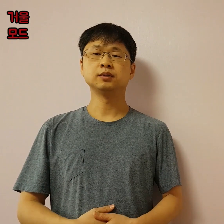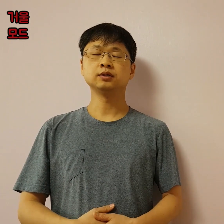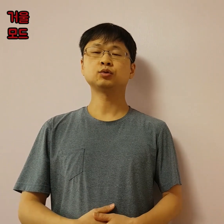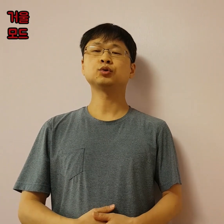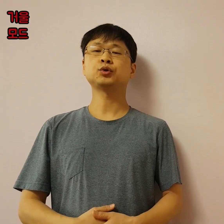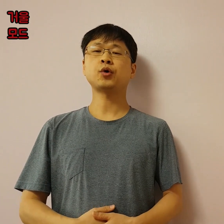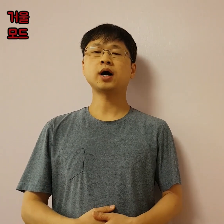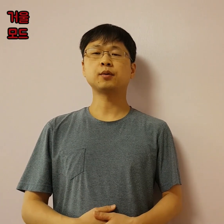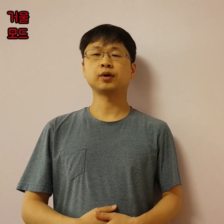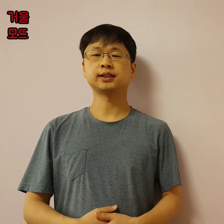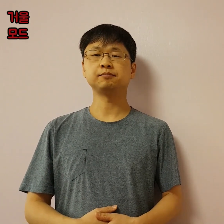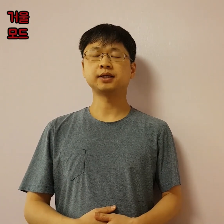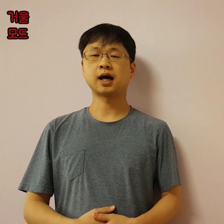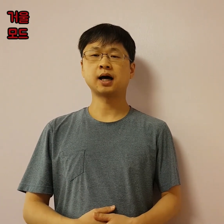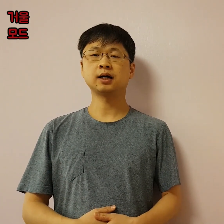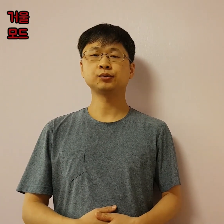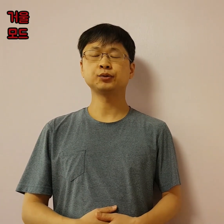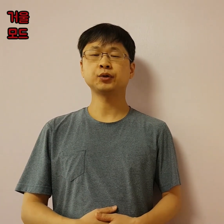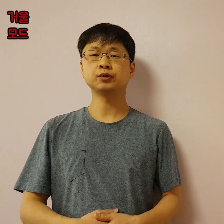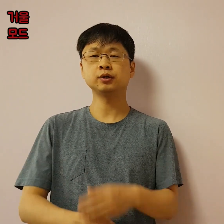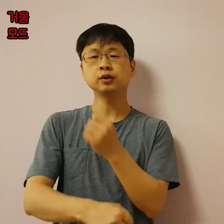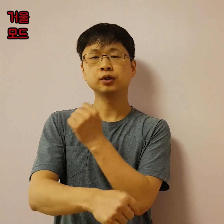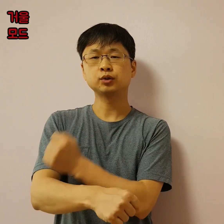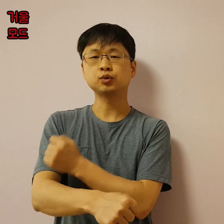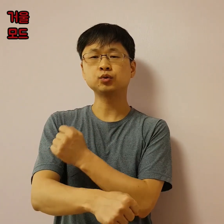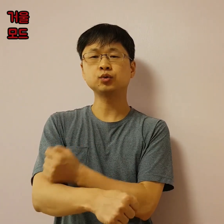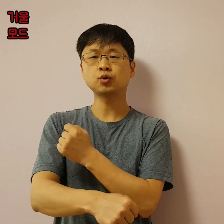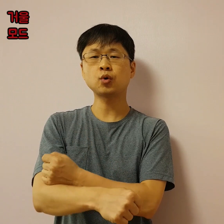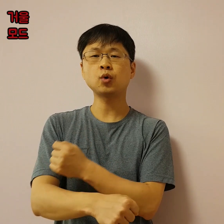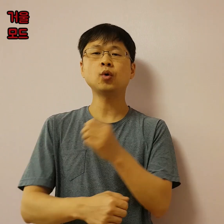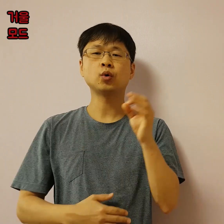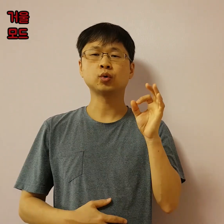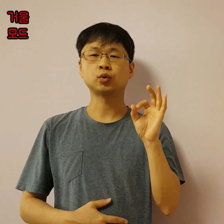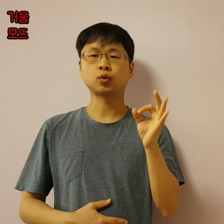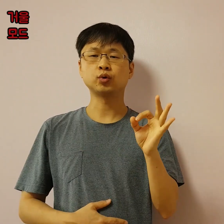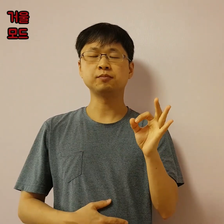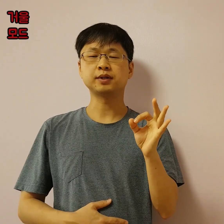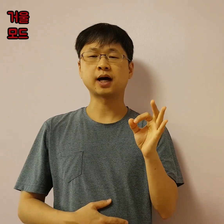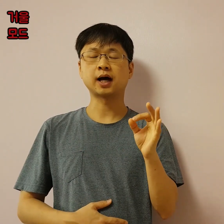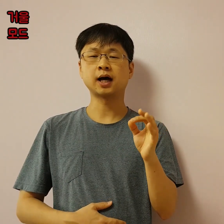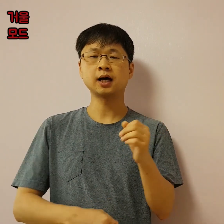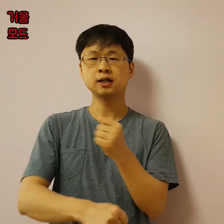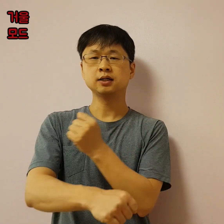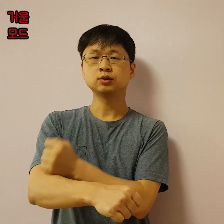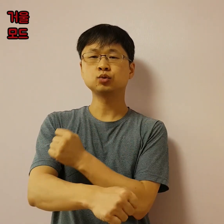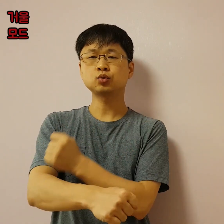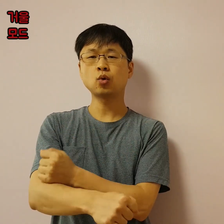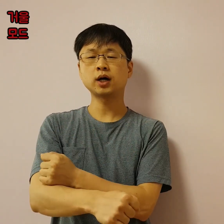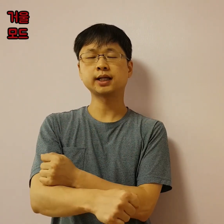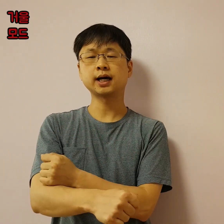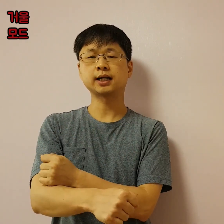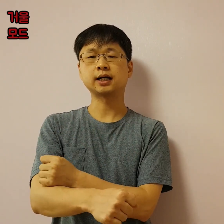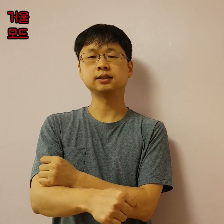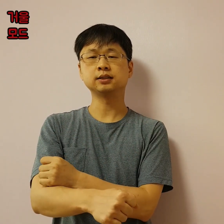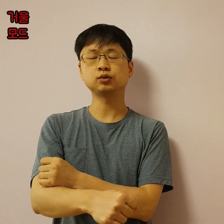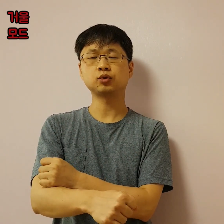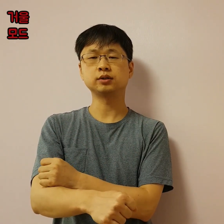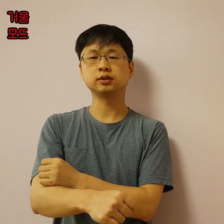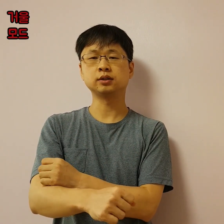다음은 수수료 알아보겠습니다. 수수료는 수고 돈입니다. 수고하다라는